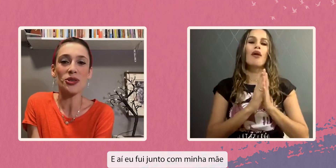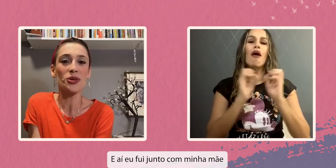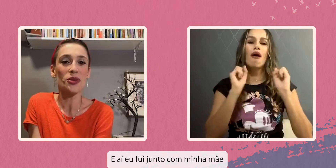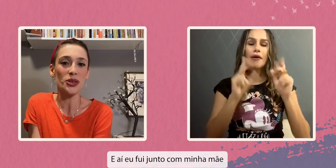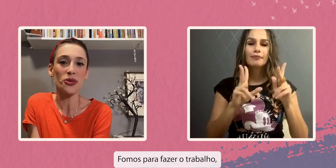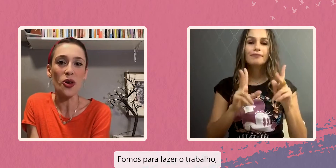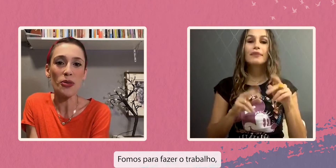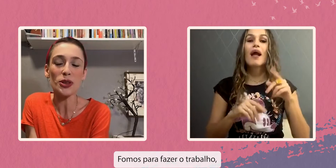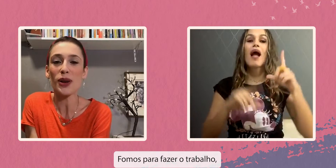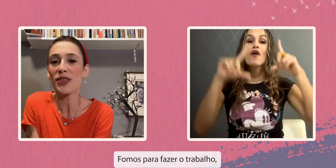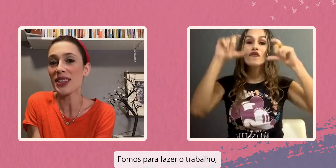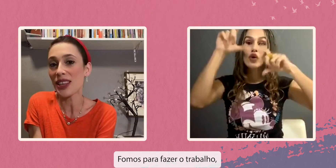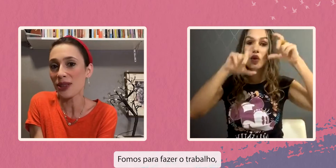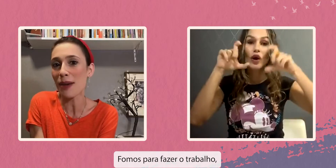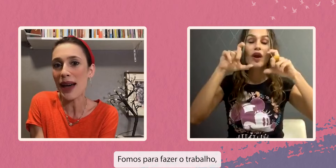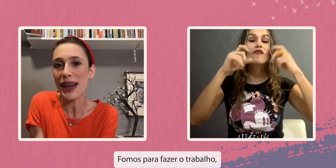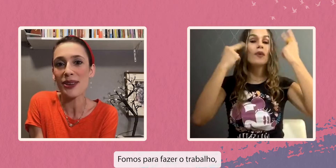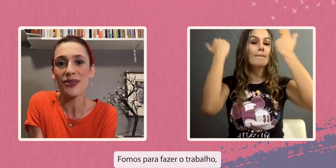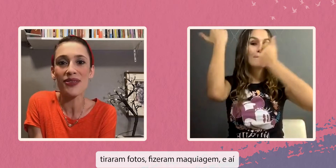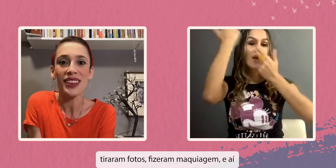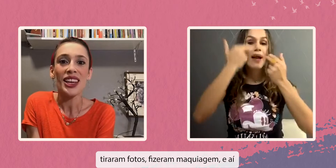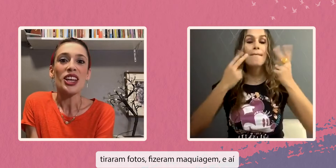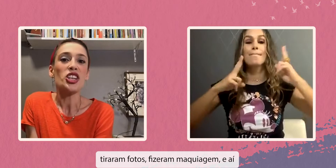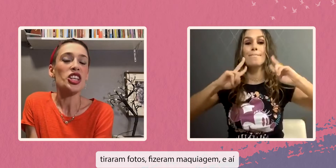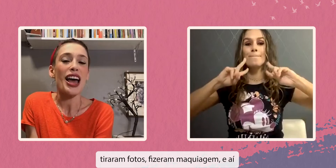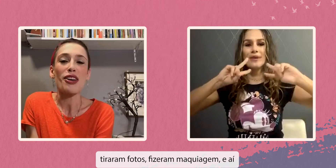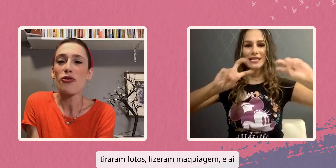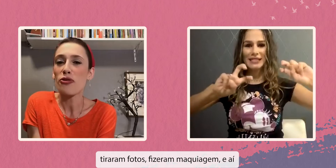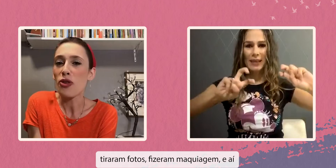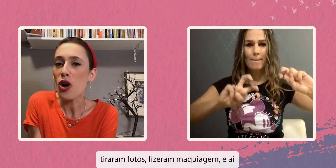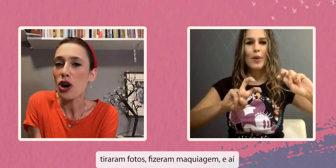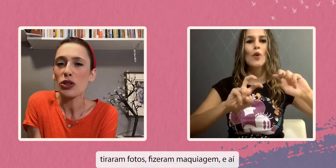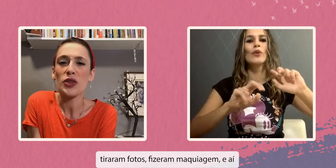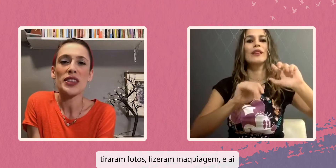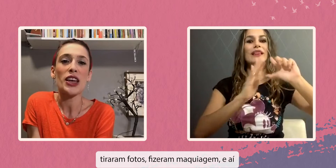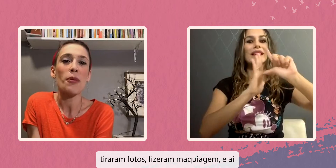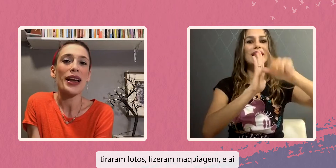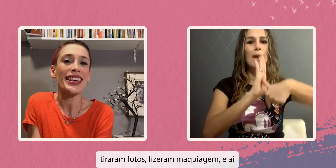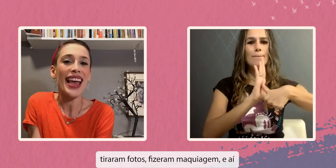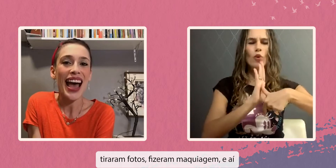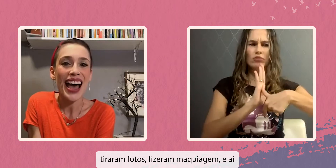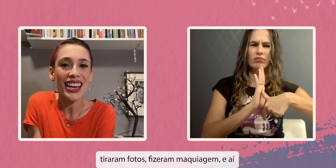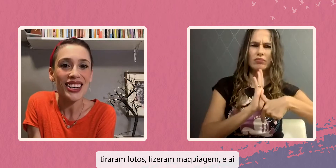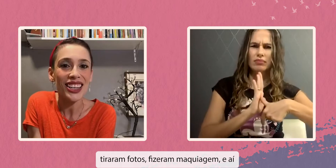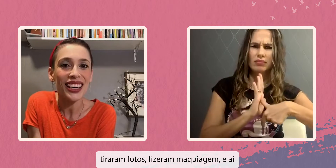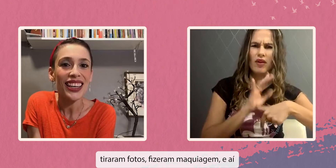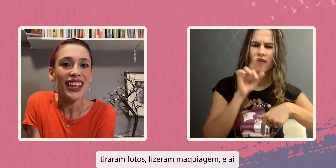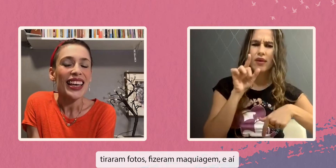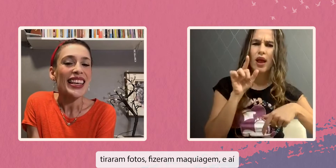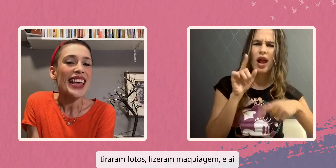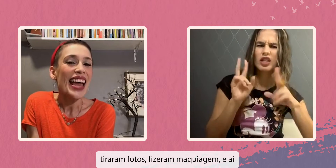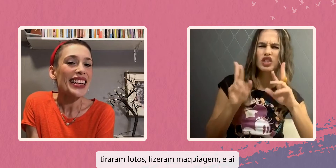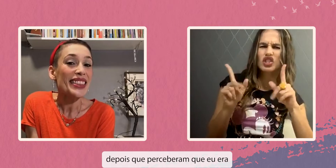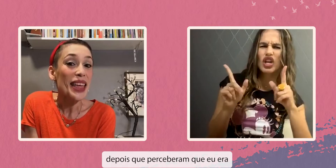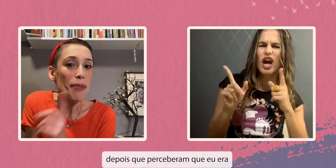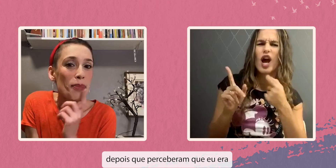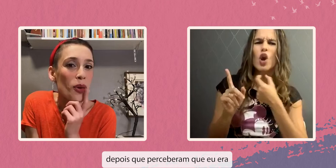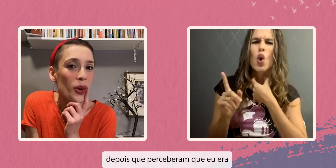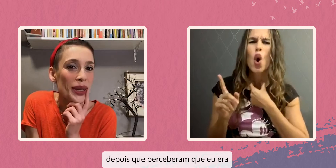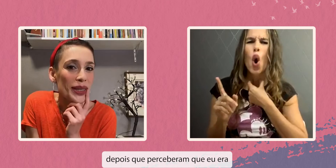mãe, fomos para fazer o trabalho. Tiraram fotos, fizeram maquiagem. E